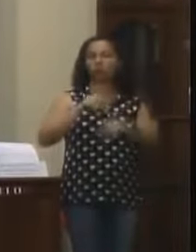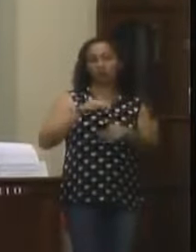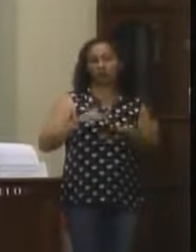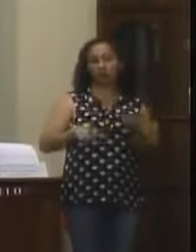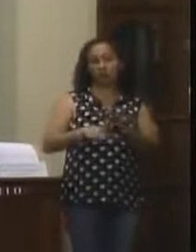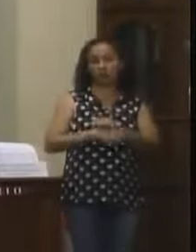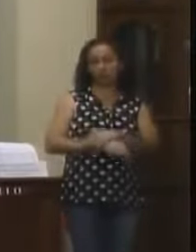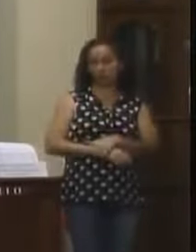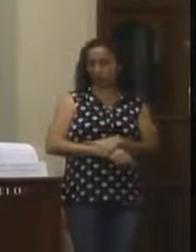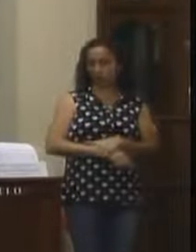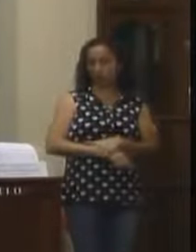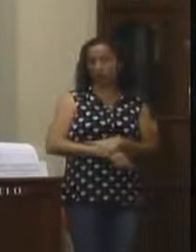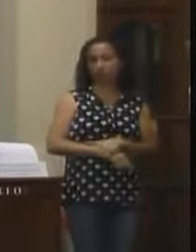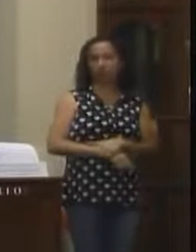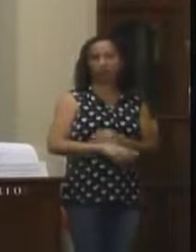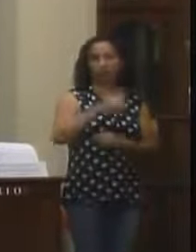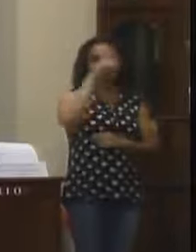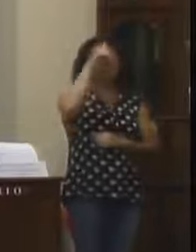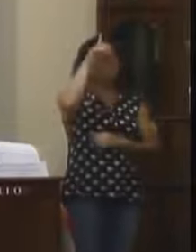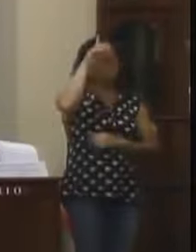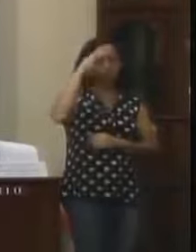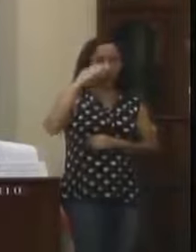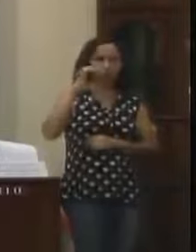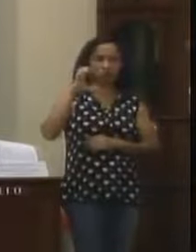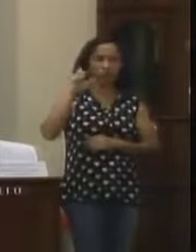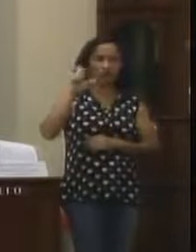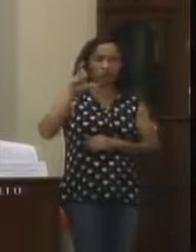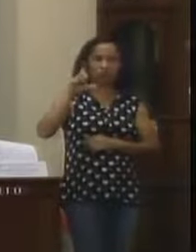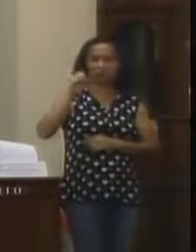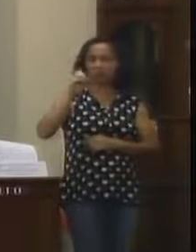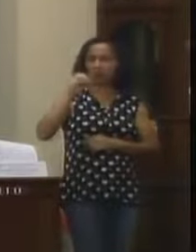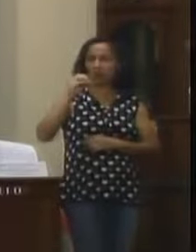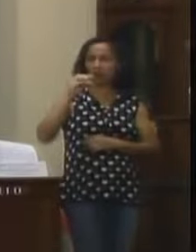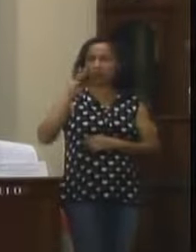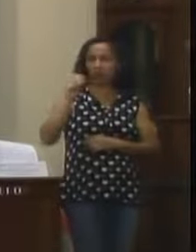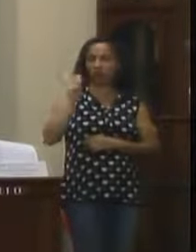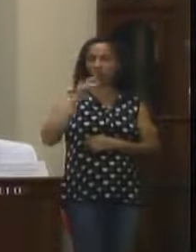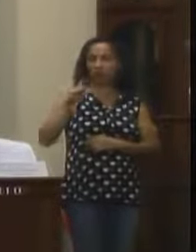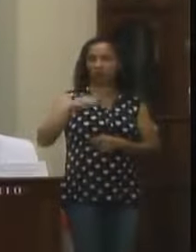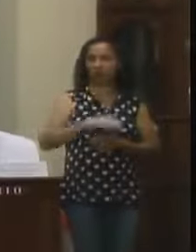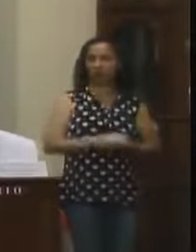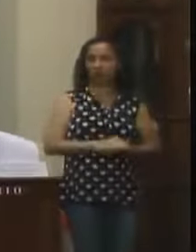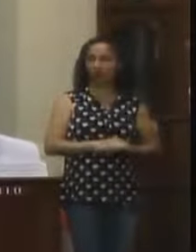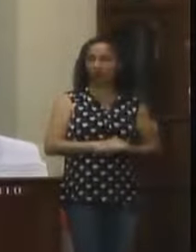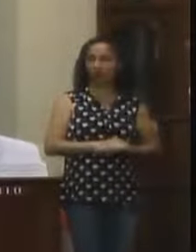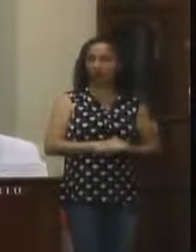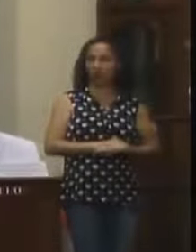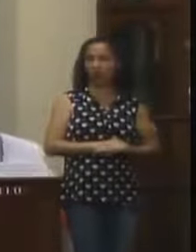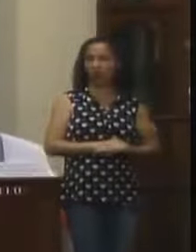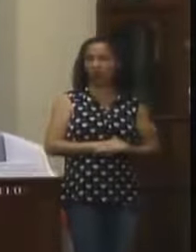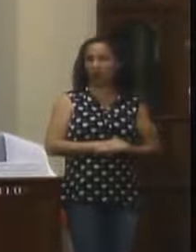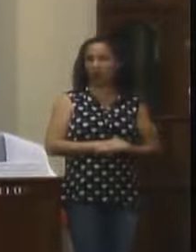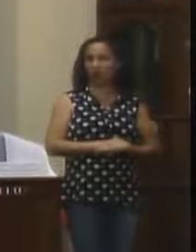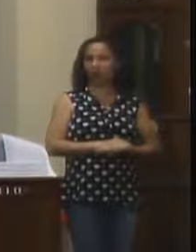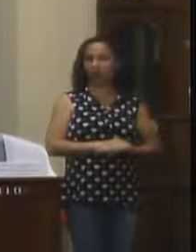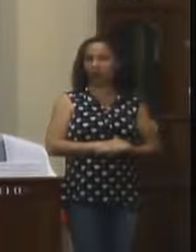lei ordinária, sugerindo sua aprovação por esta Casa Legislativa. Sala das Comissões, 3 de abril de 2018, vereador relator David